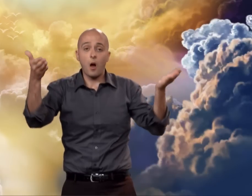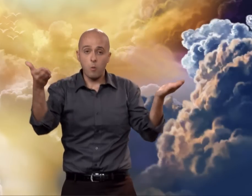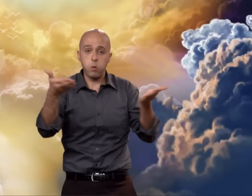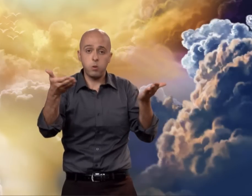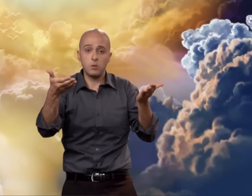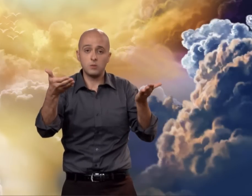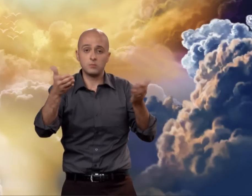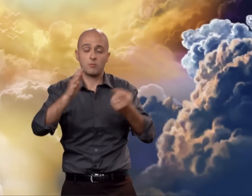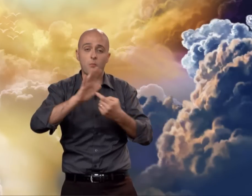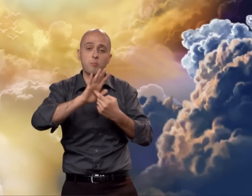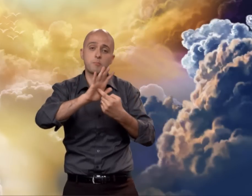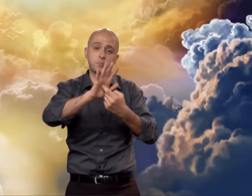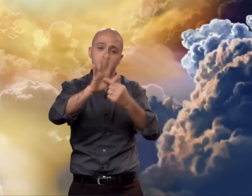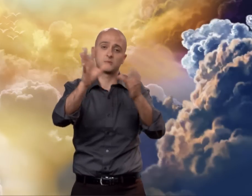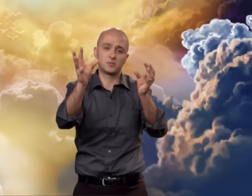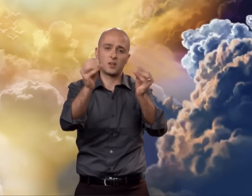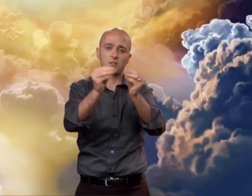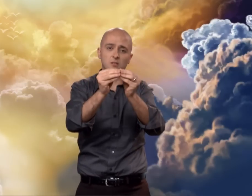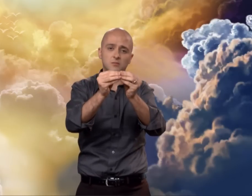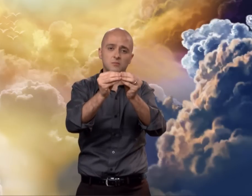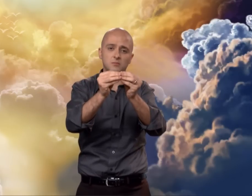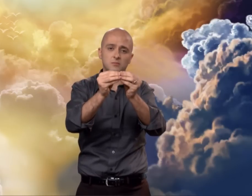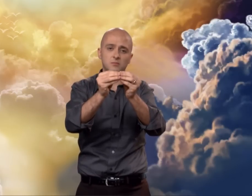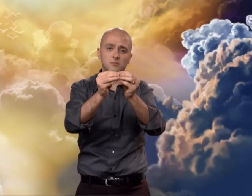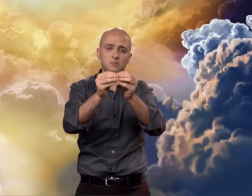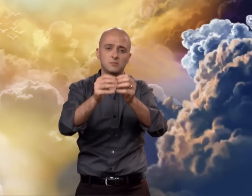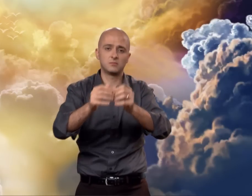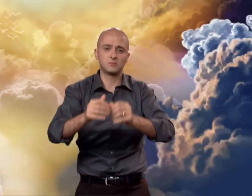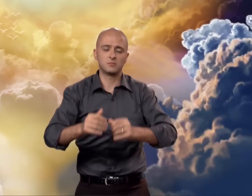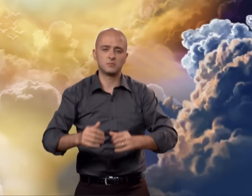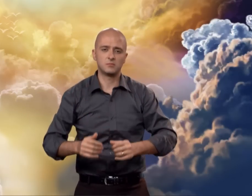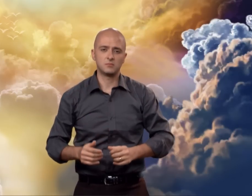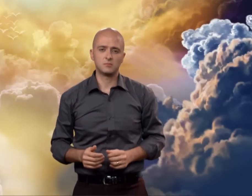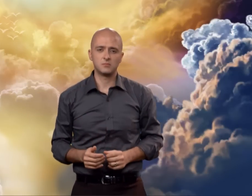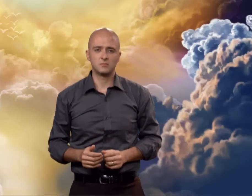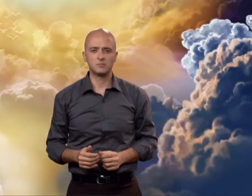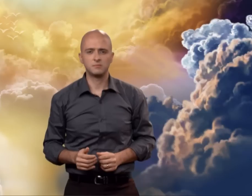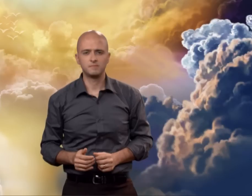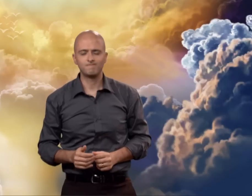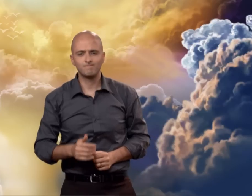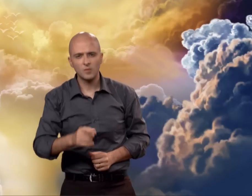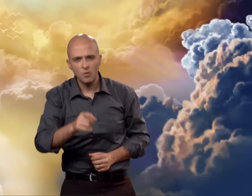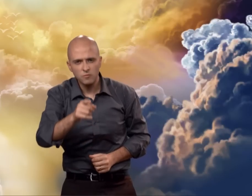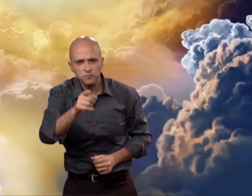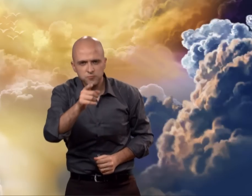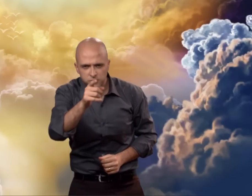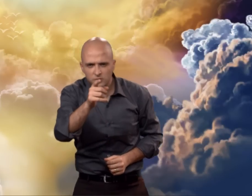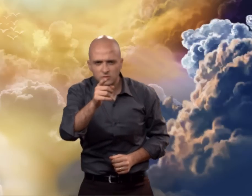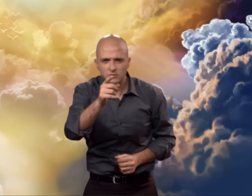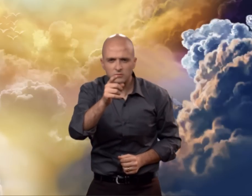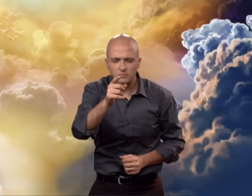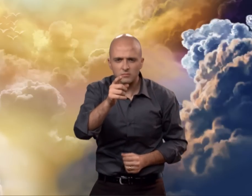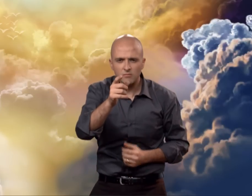egoísta. Que fonte de alegria poderia o céu oferecer para aqueles que se acham absorvidos em interesses